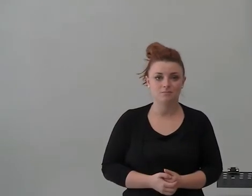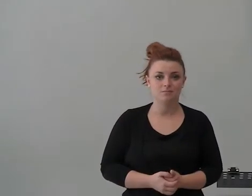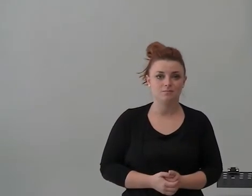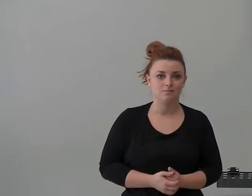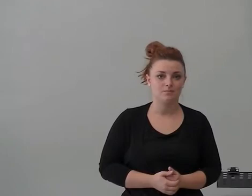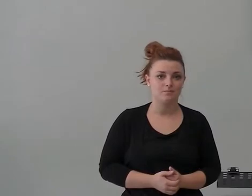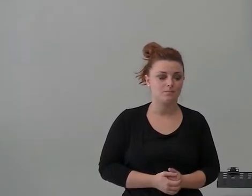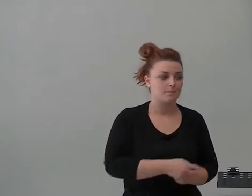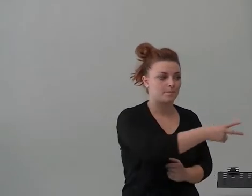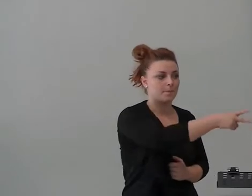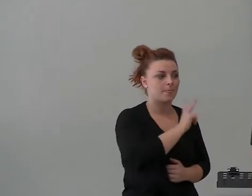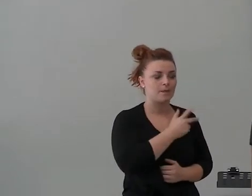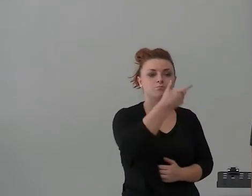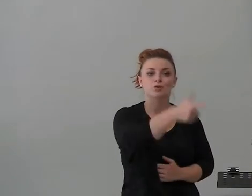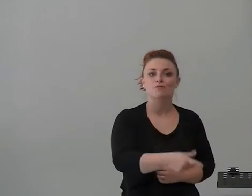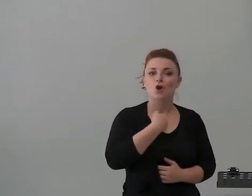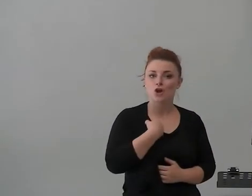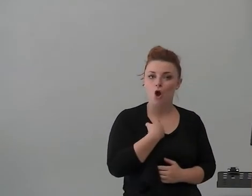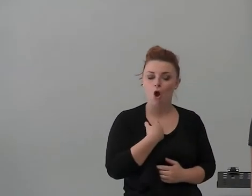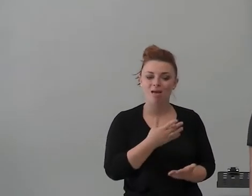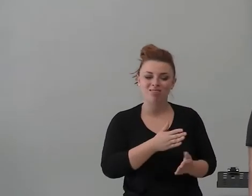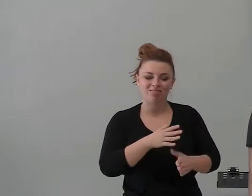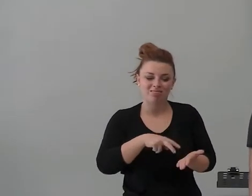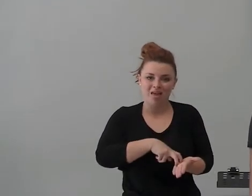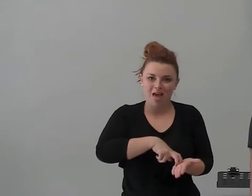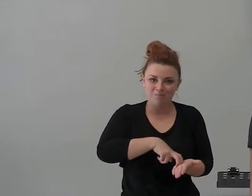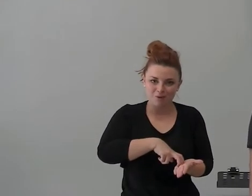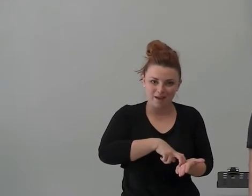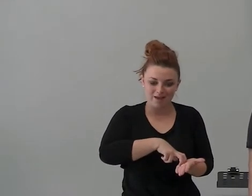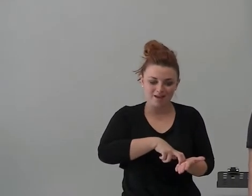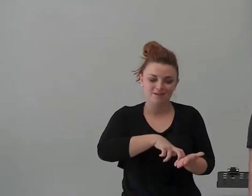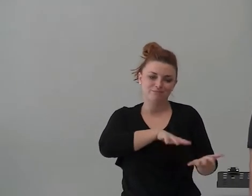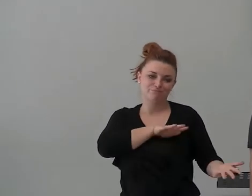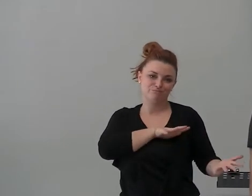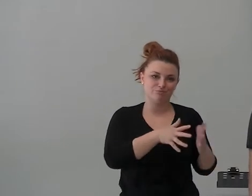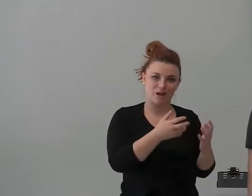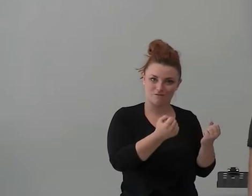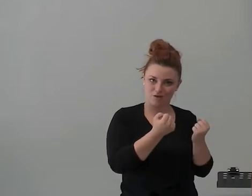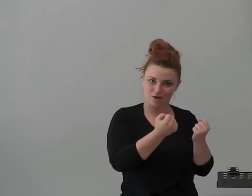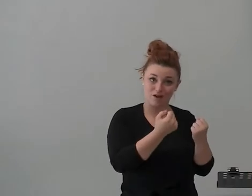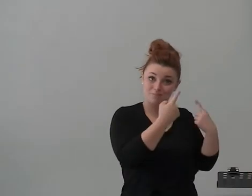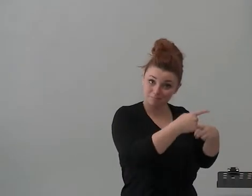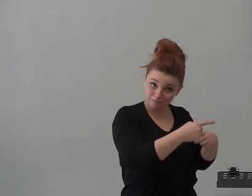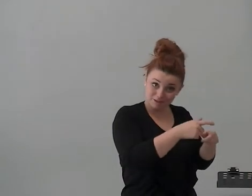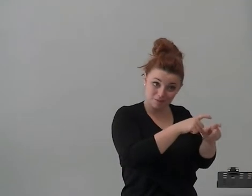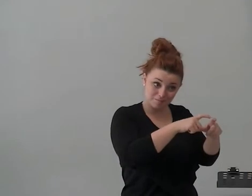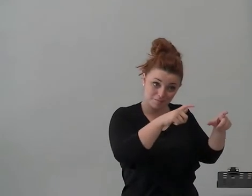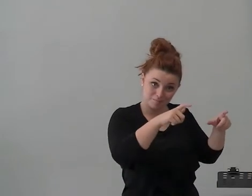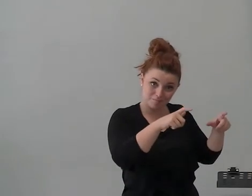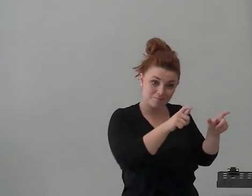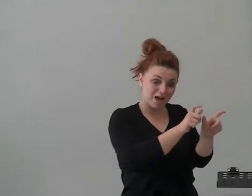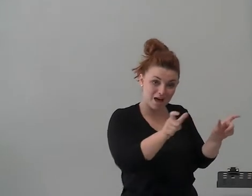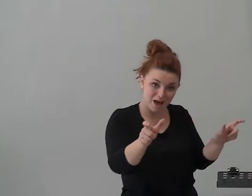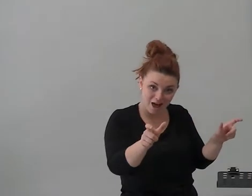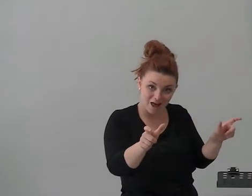quando sono debole, allora sono forte. Queste non sono le tue parole. Sono le parole del missionario migliore che